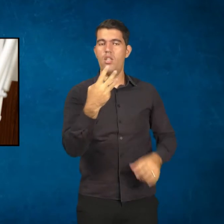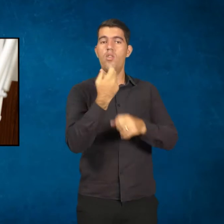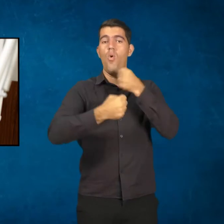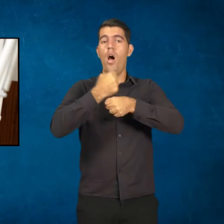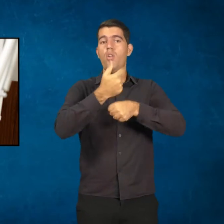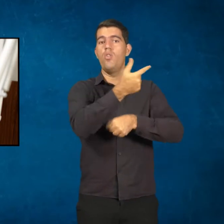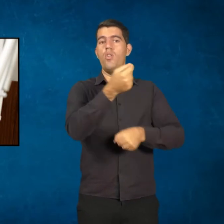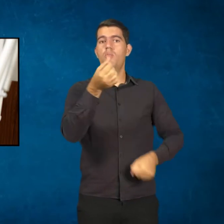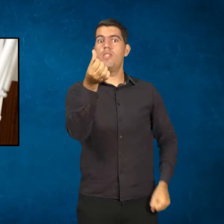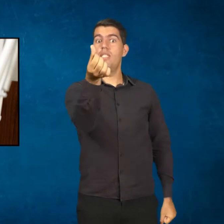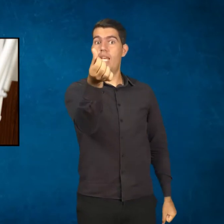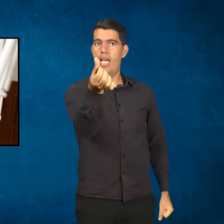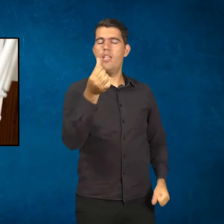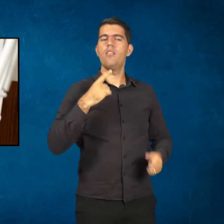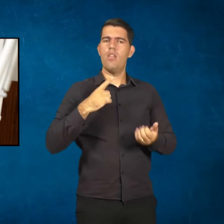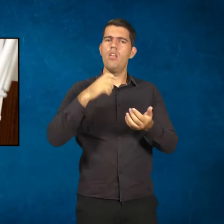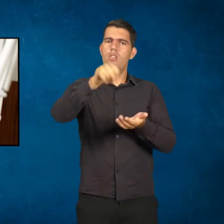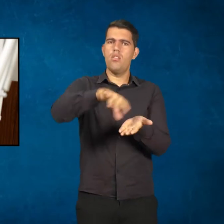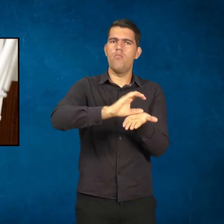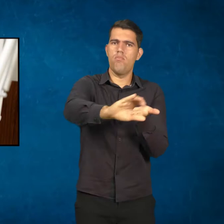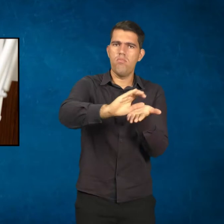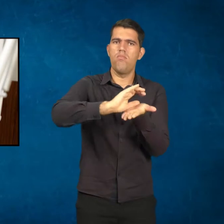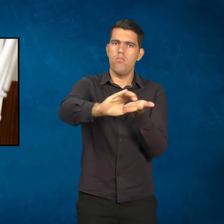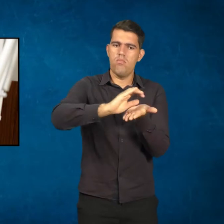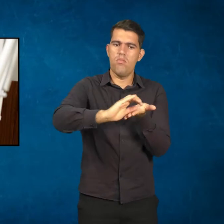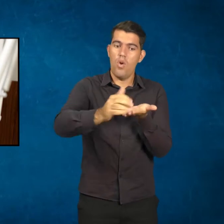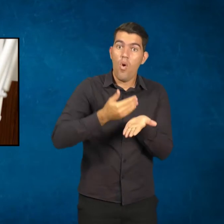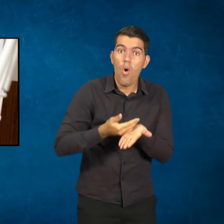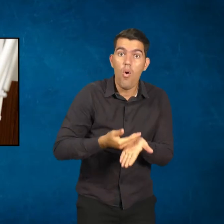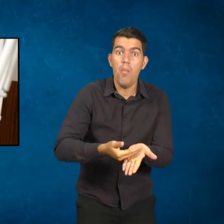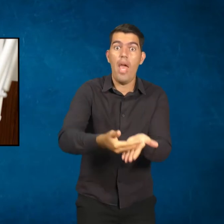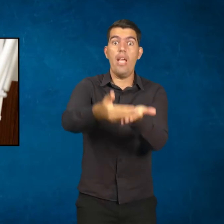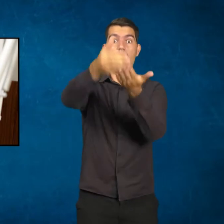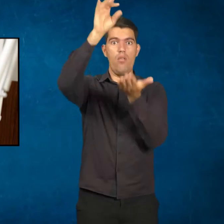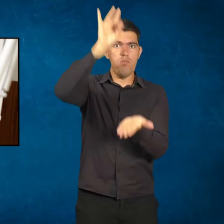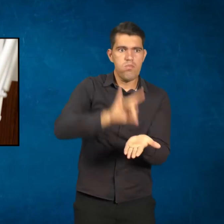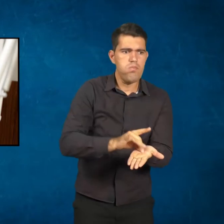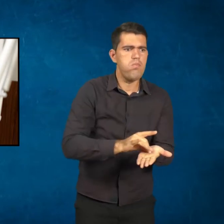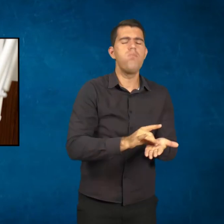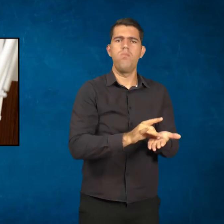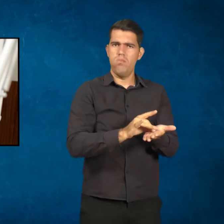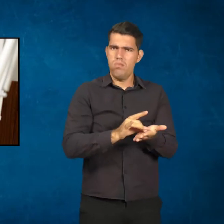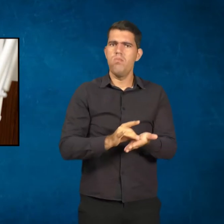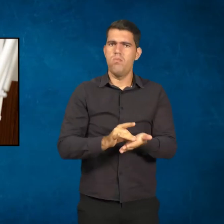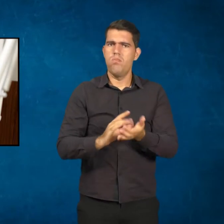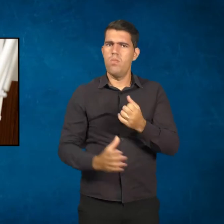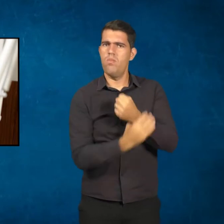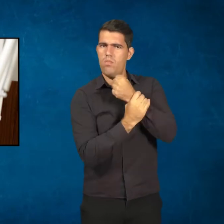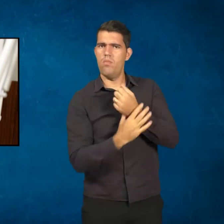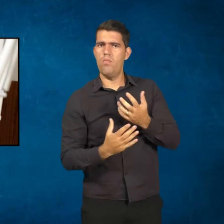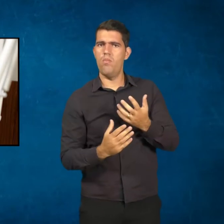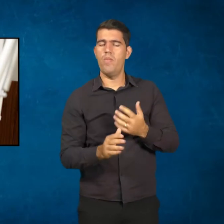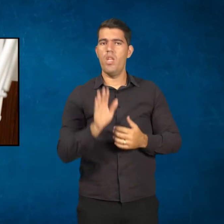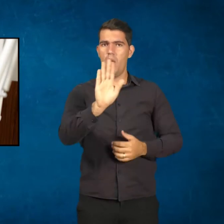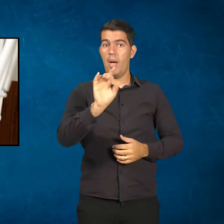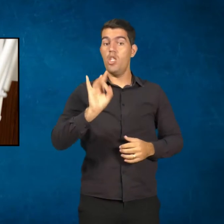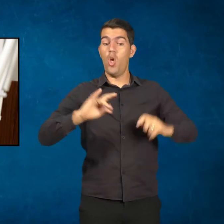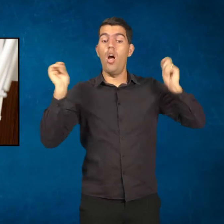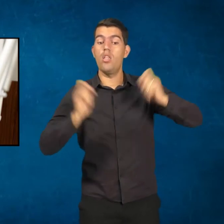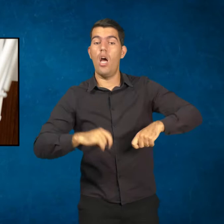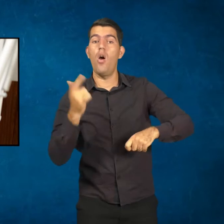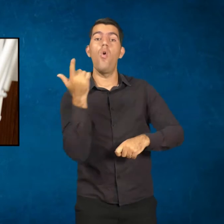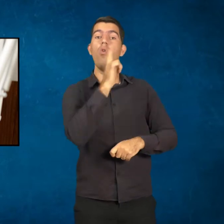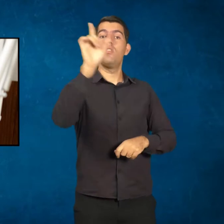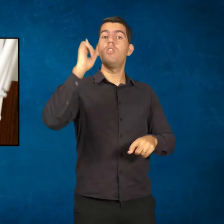ante os recursos necessários para isso comentar a exigência lá em khyber e só foi possível